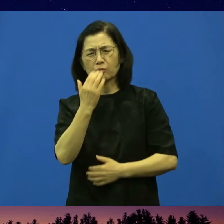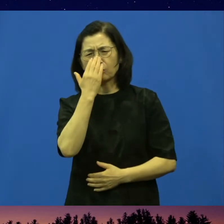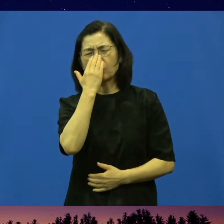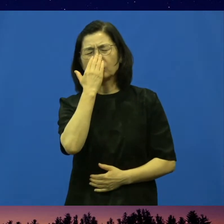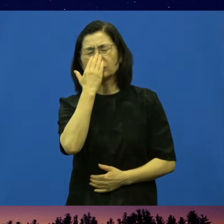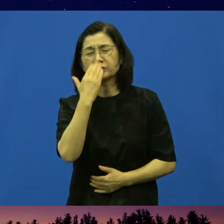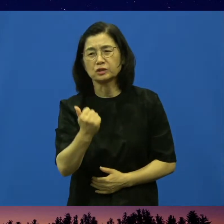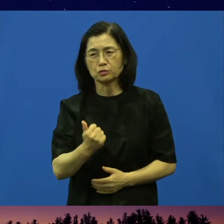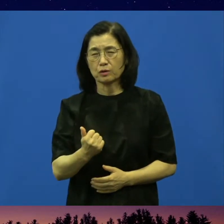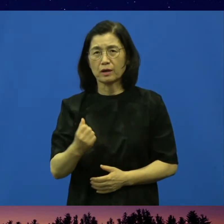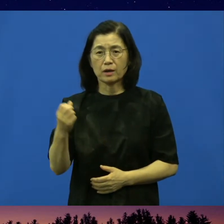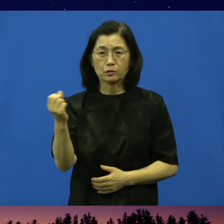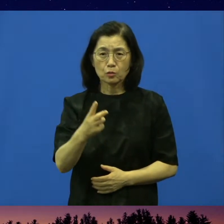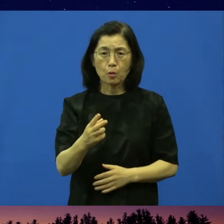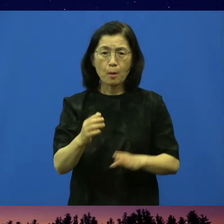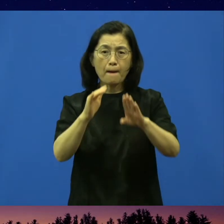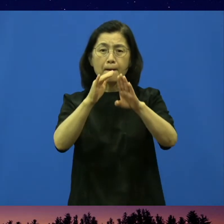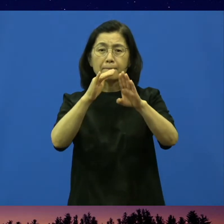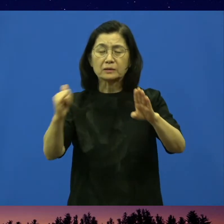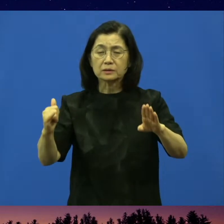비축해 두고 싶은데